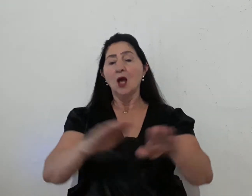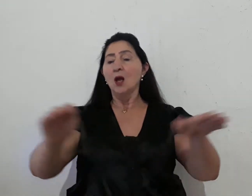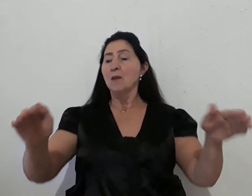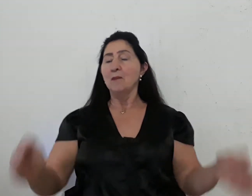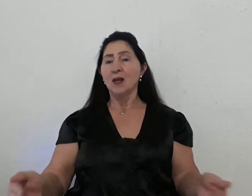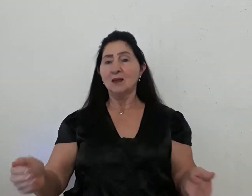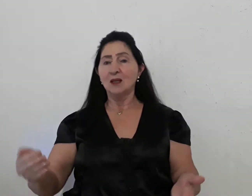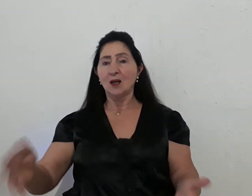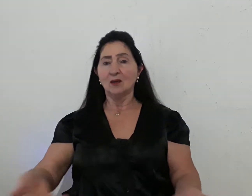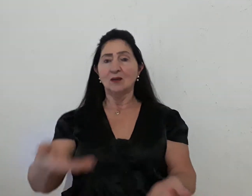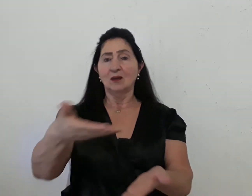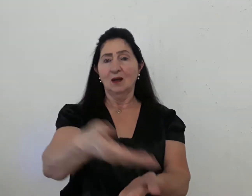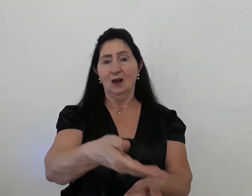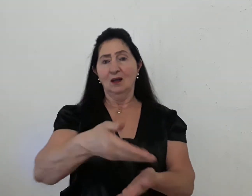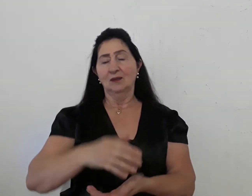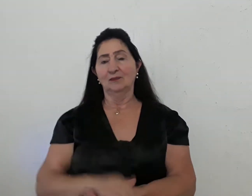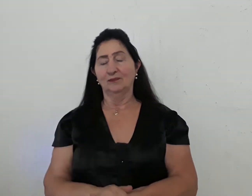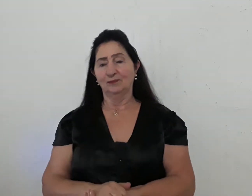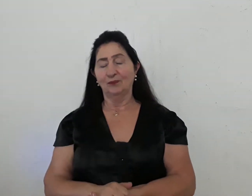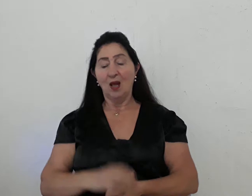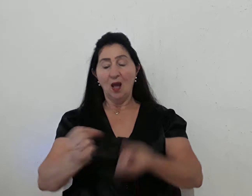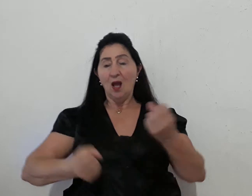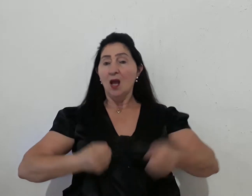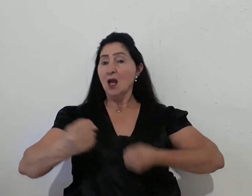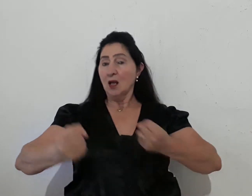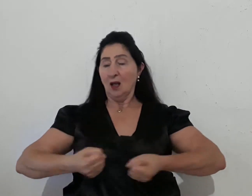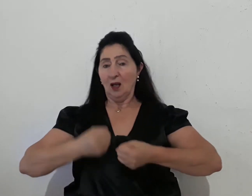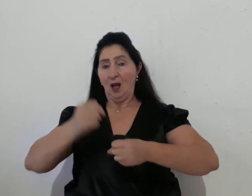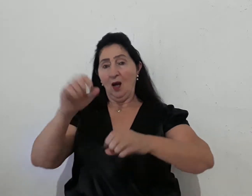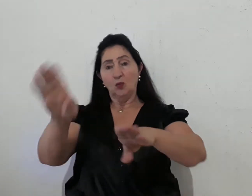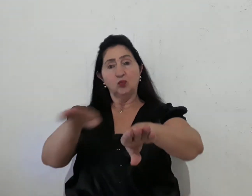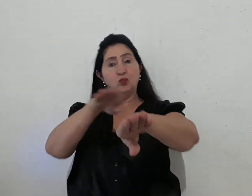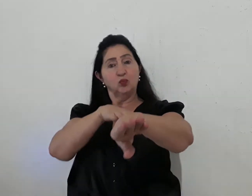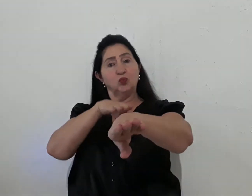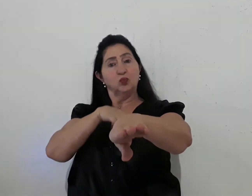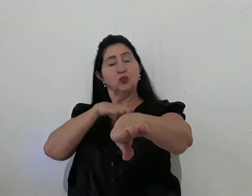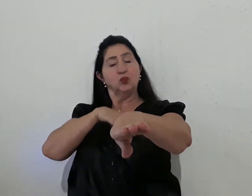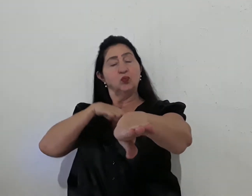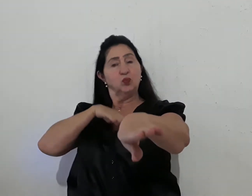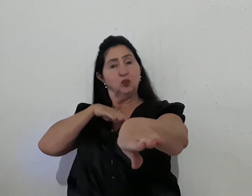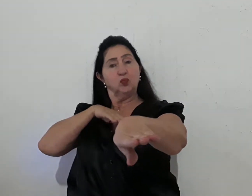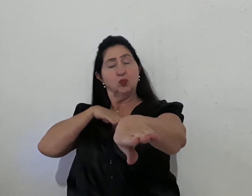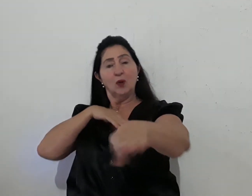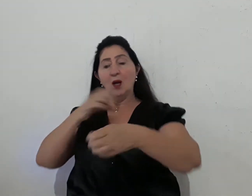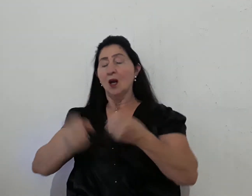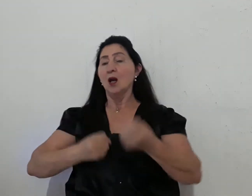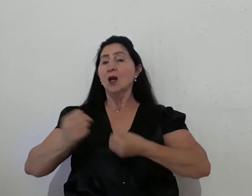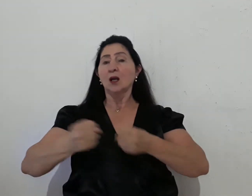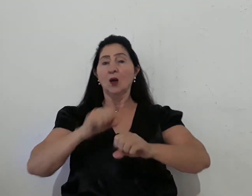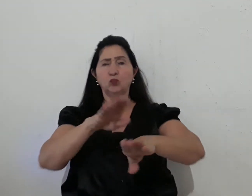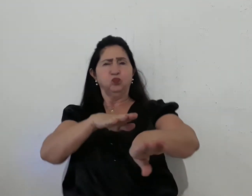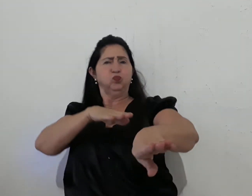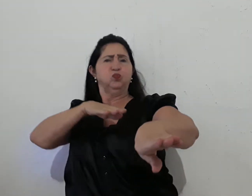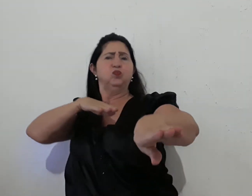talher. Carro, mover um atrás do outro, carro, congestionamento.